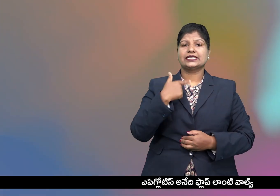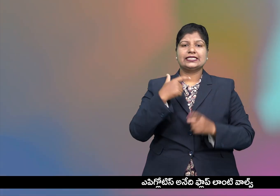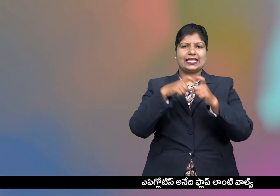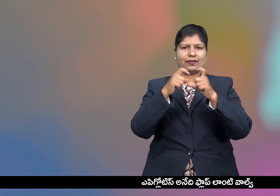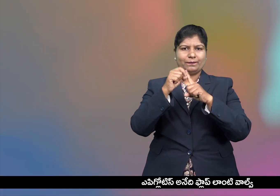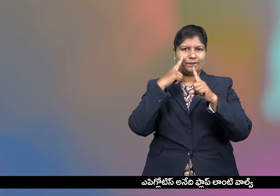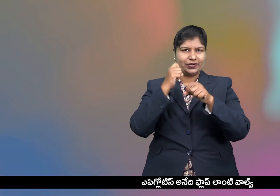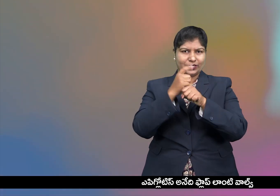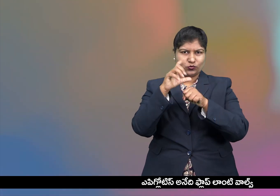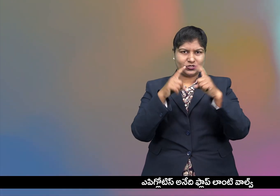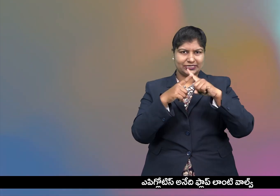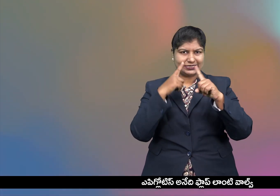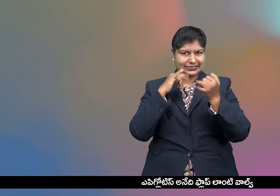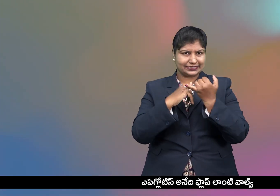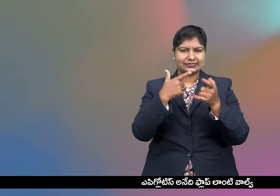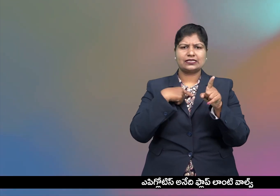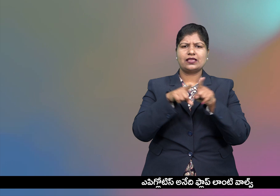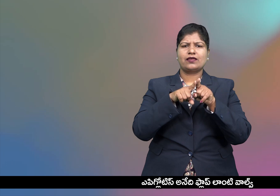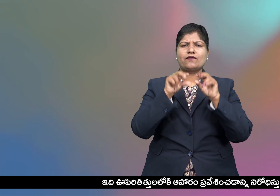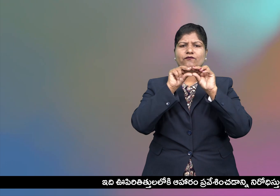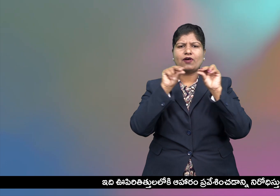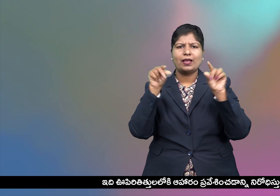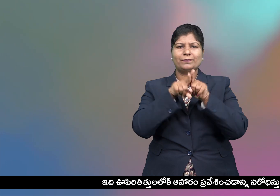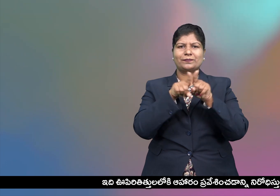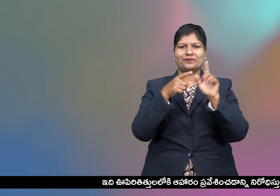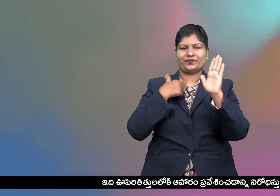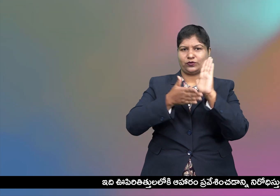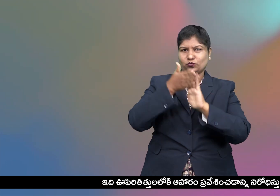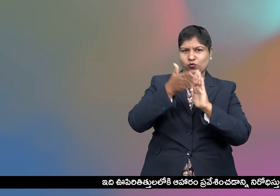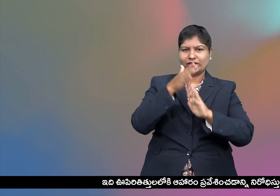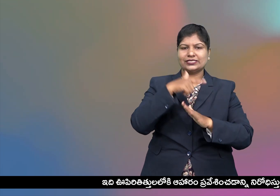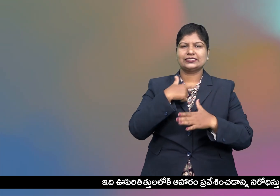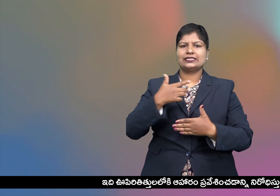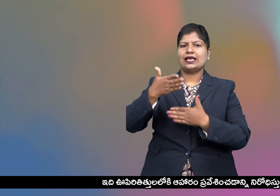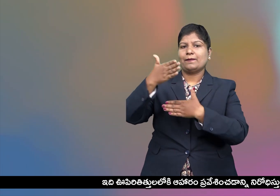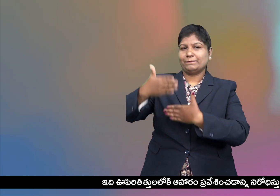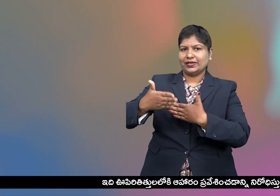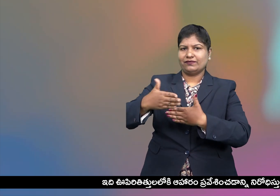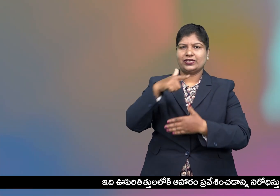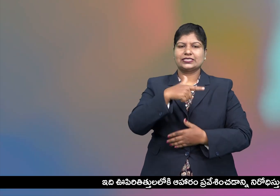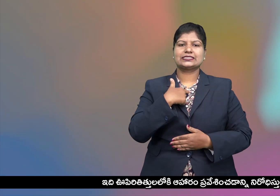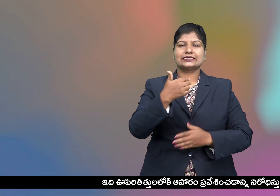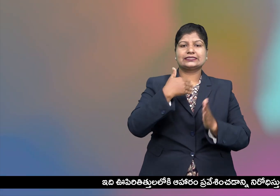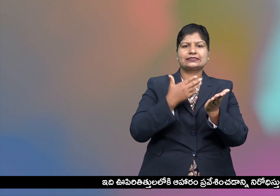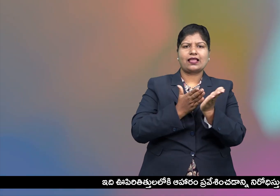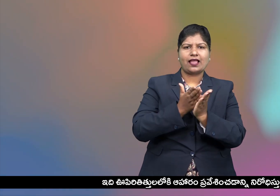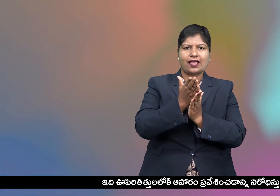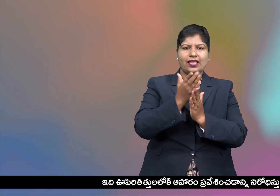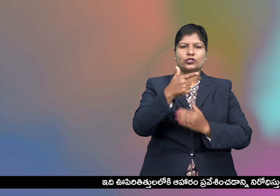ఎపిగ్లోటిస్ అనేది ఫ్లాప్ లాంటి వాల్వ్. ఇది ఊపిరితిత్తులలోకి ఆహారం